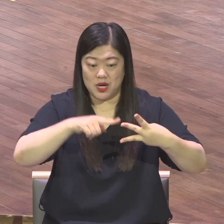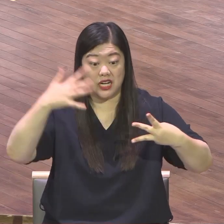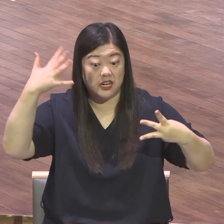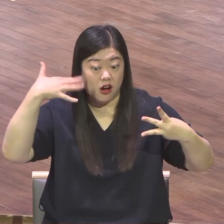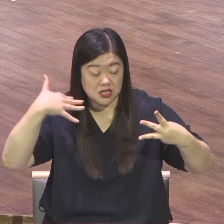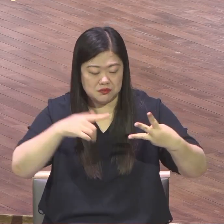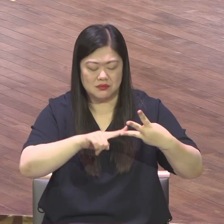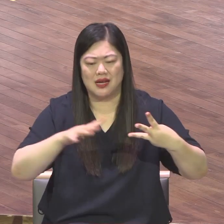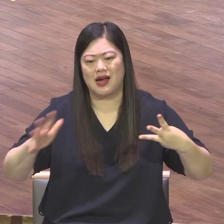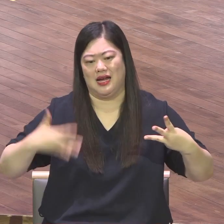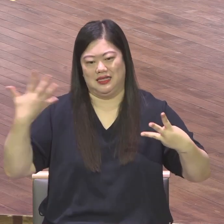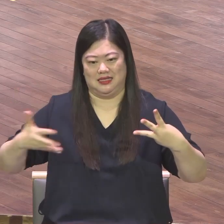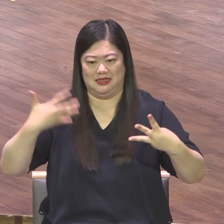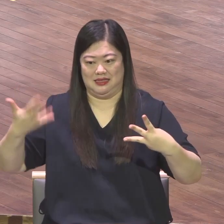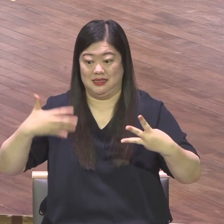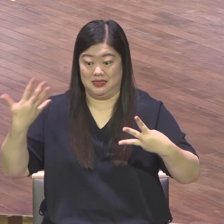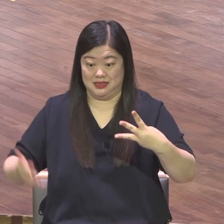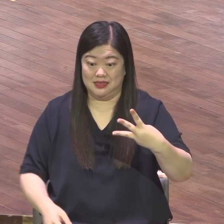수장절은 가을이에요.